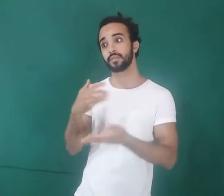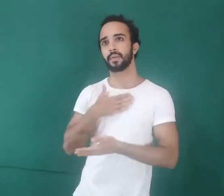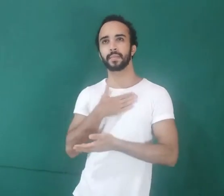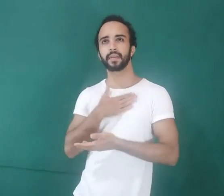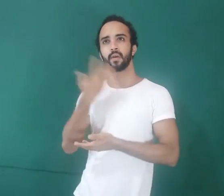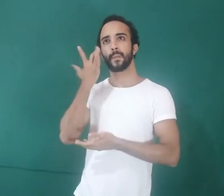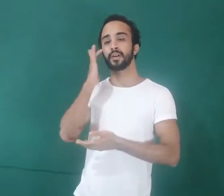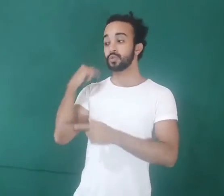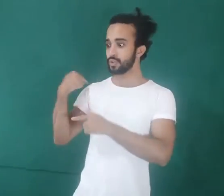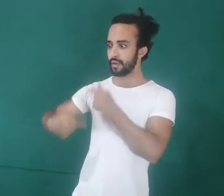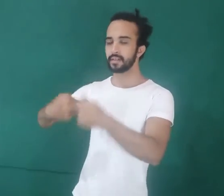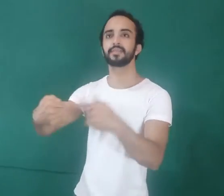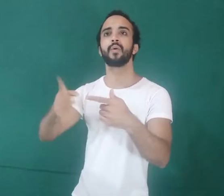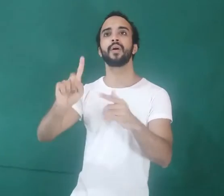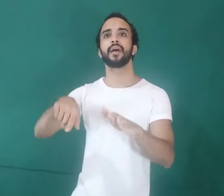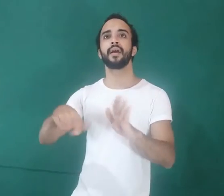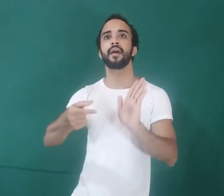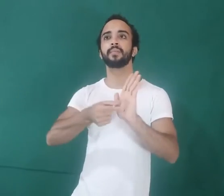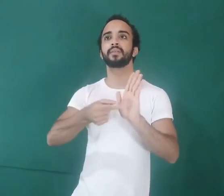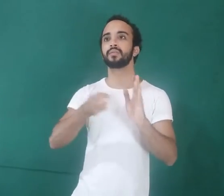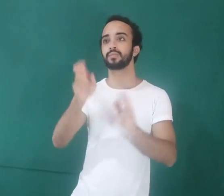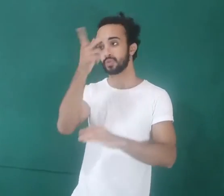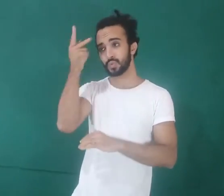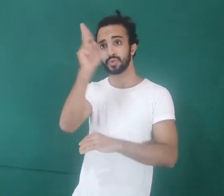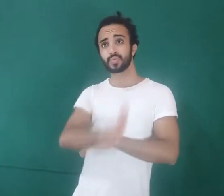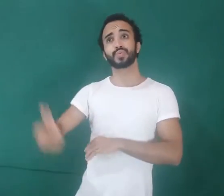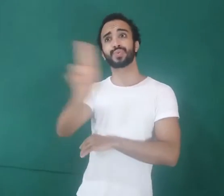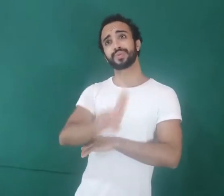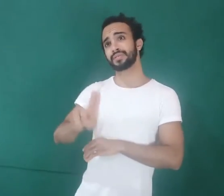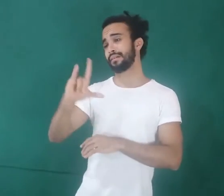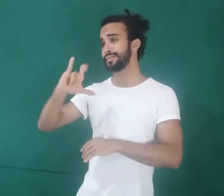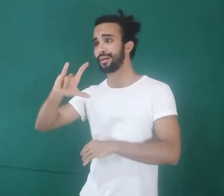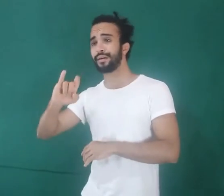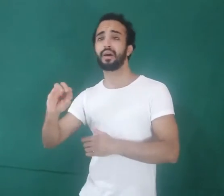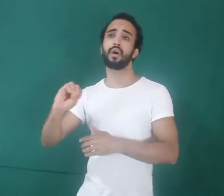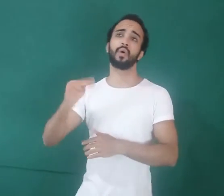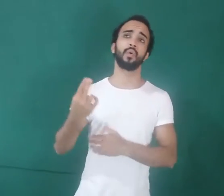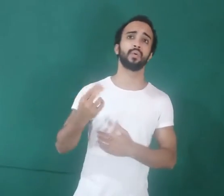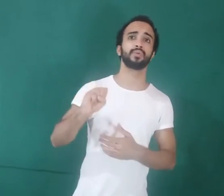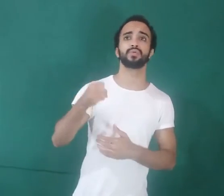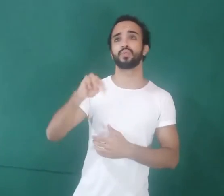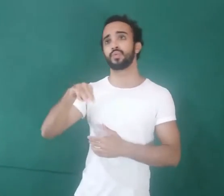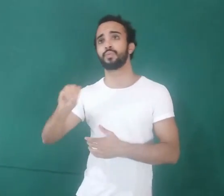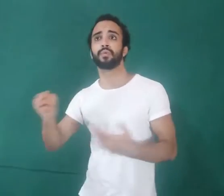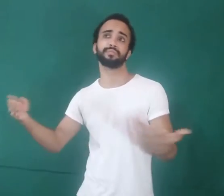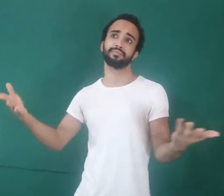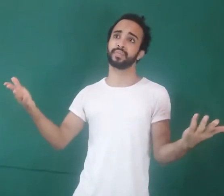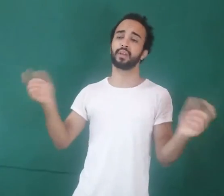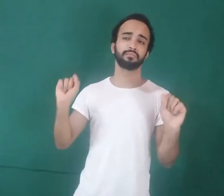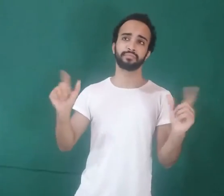as plataformas que as pessoas usam. Então, a geração Instagram, a geração Zoom, a geração... Total. E, para mim, o real é isso.